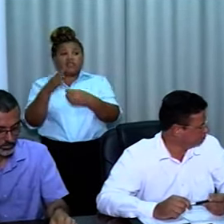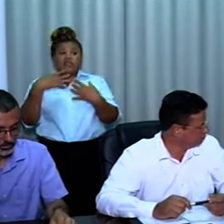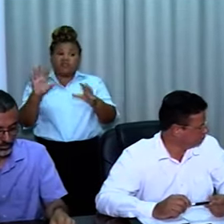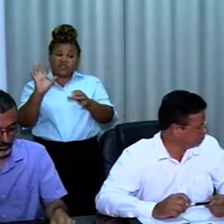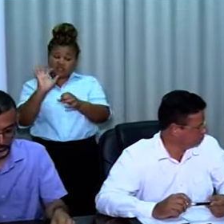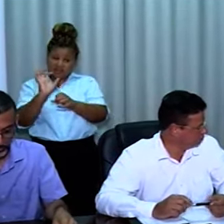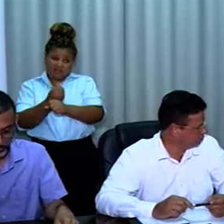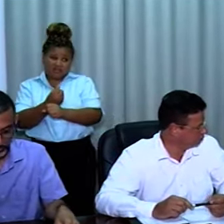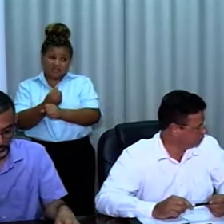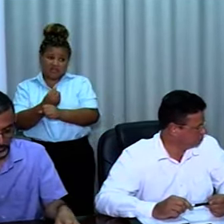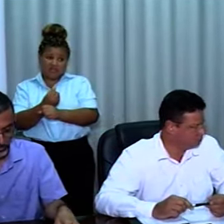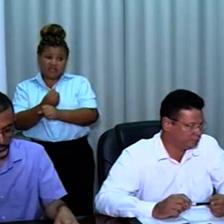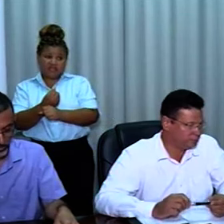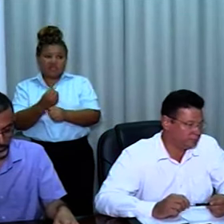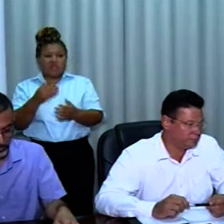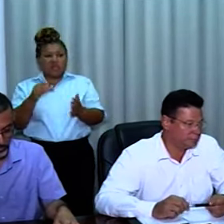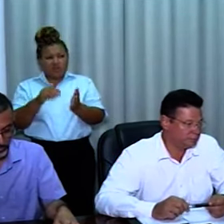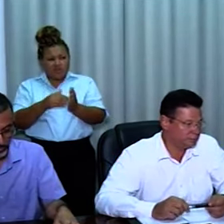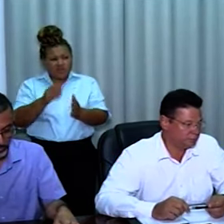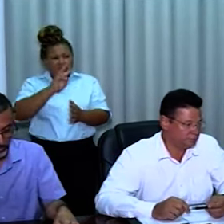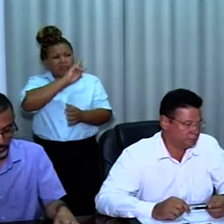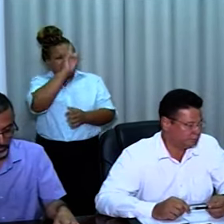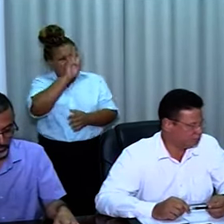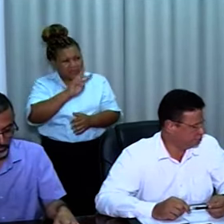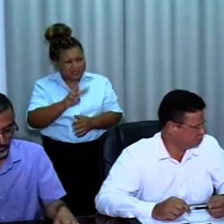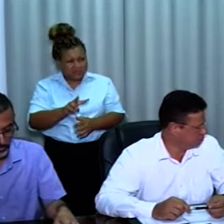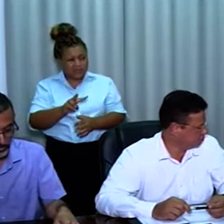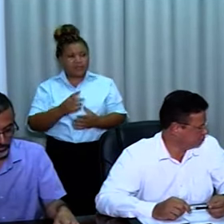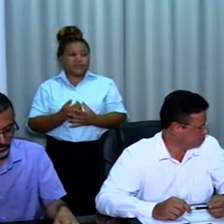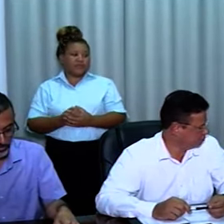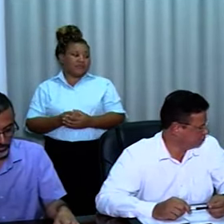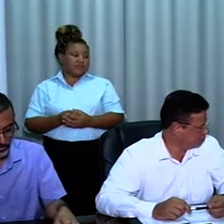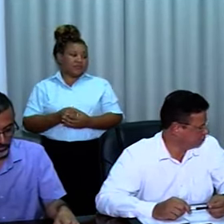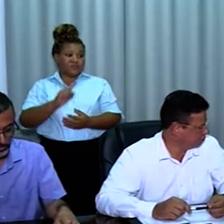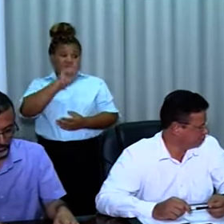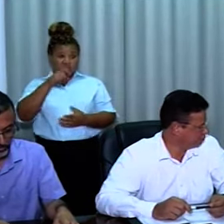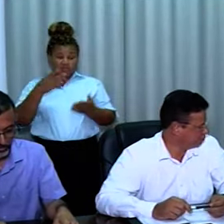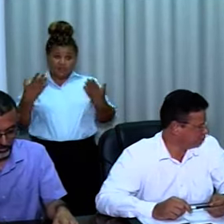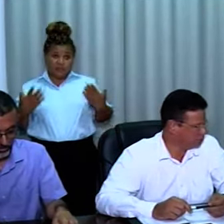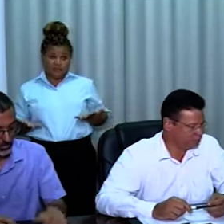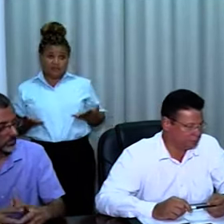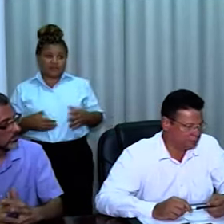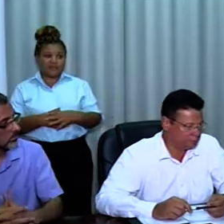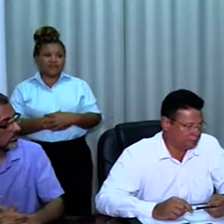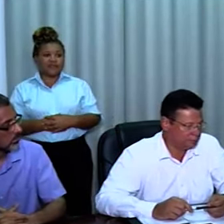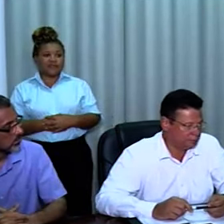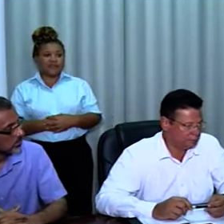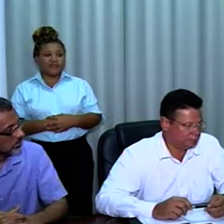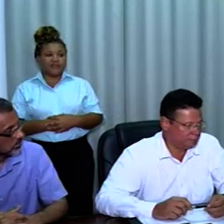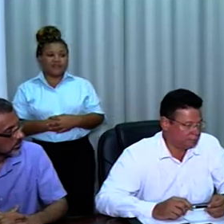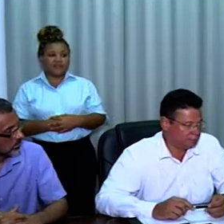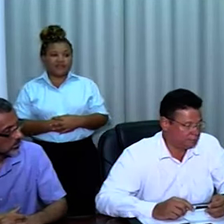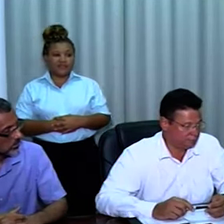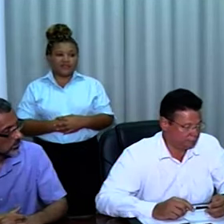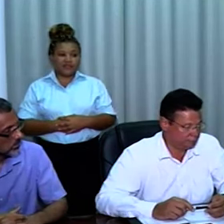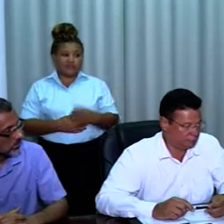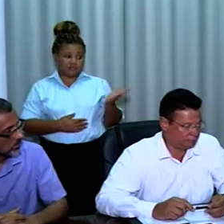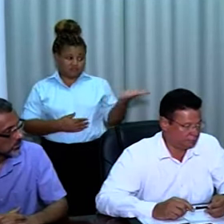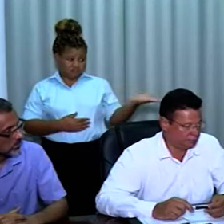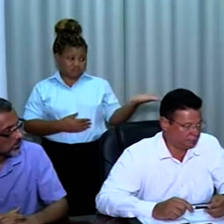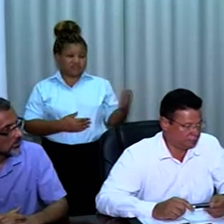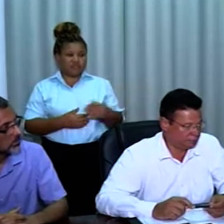les résultats. Qu'est-ce qui se passe? Pour le DRM, par exemple, il y a des